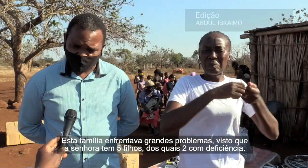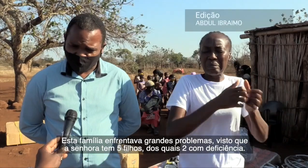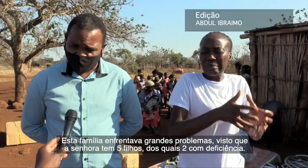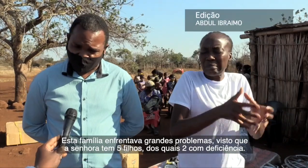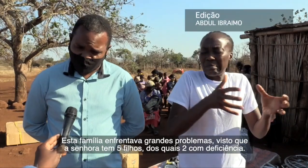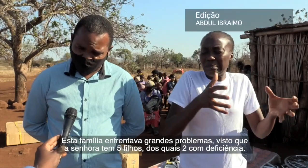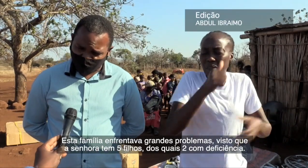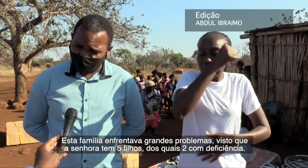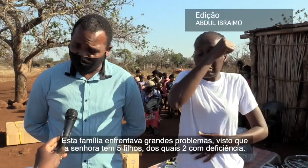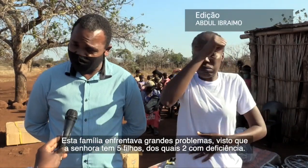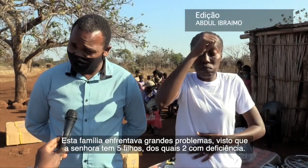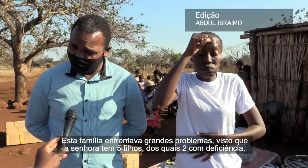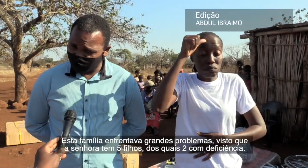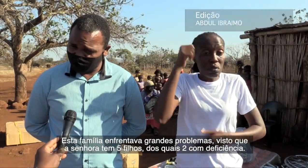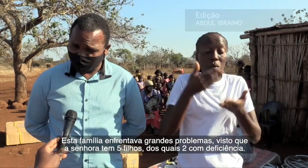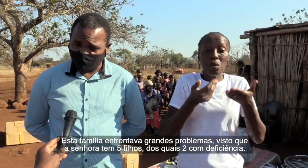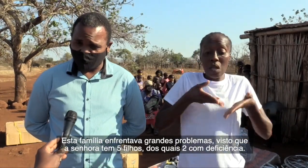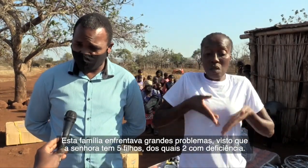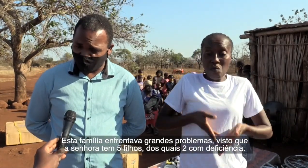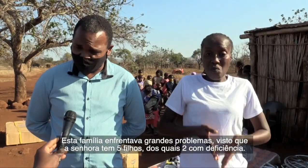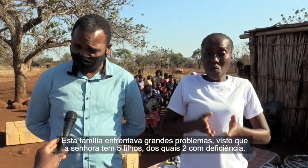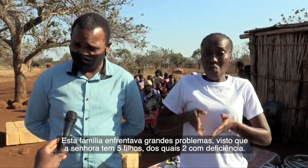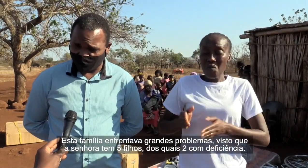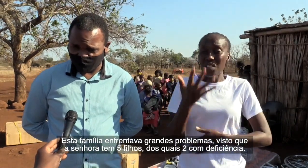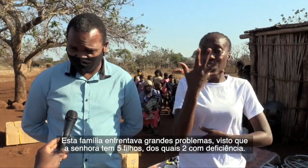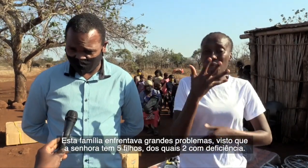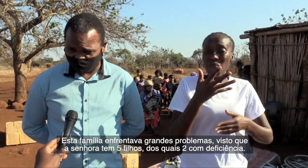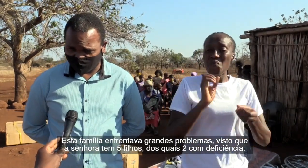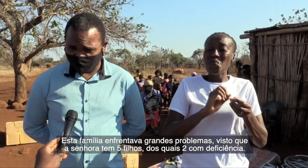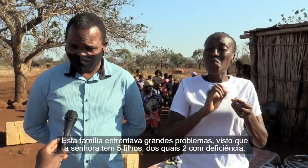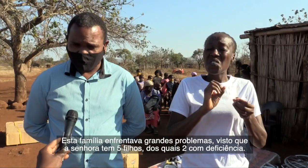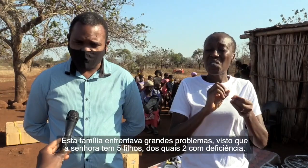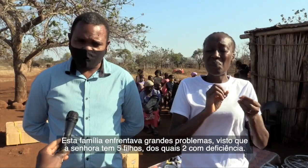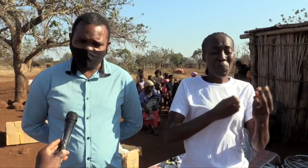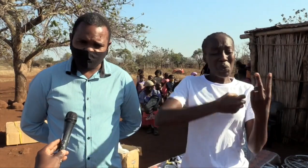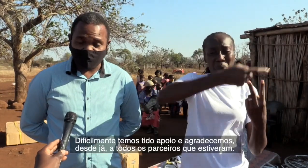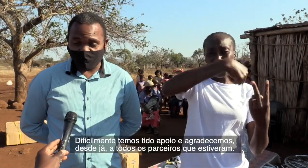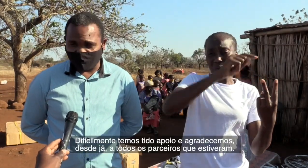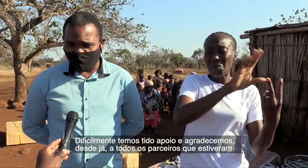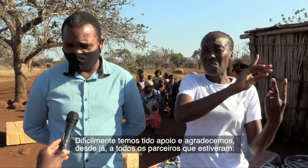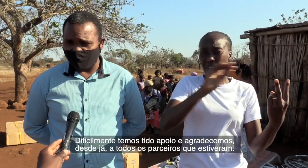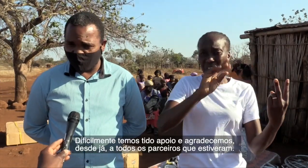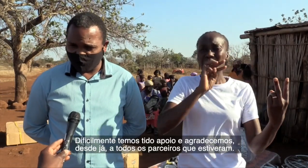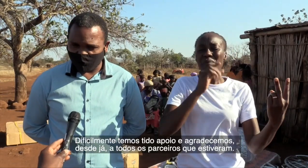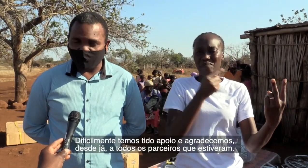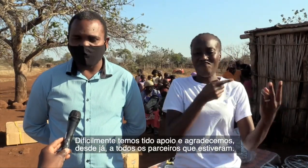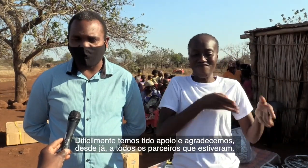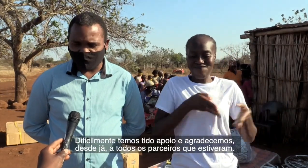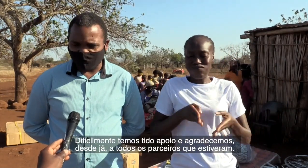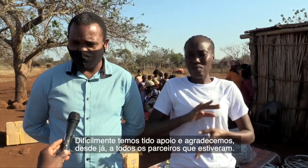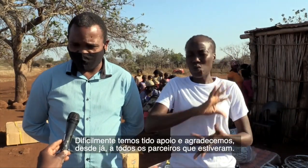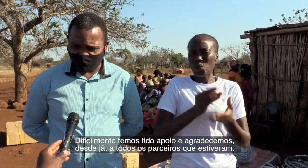que a senhora tem 5 filhos, mas 2 dos quais sofrem de deficiência. E dificilmente temos tido apoios,